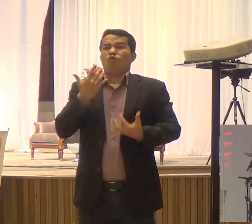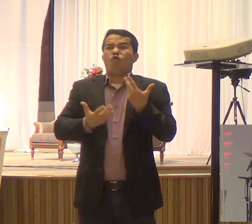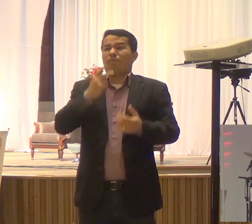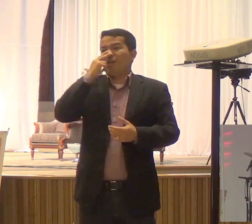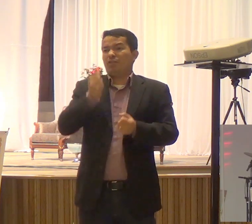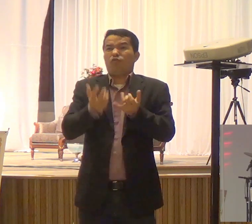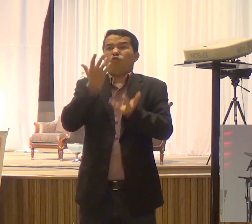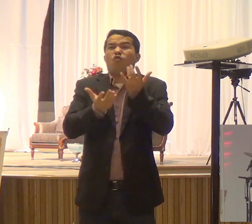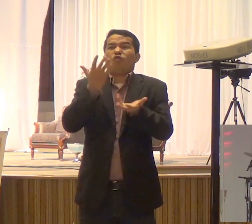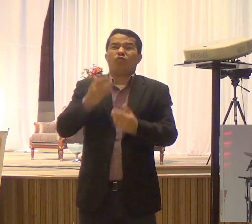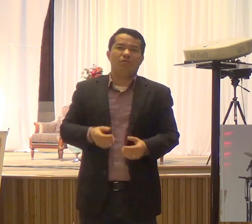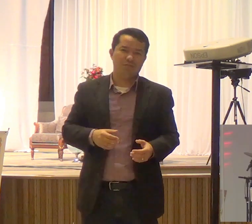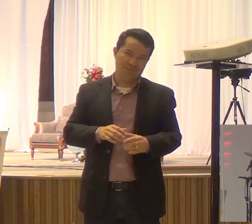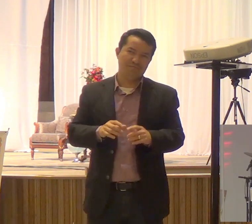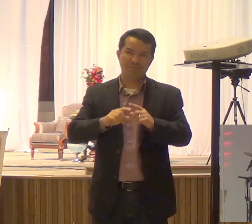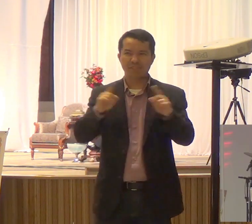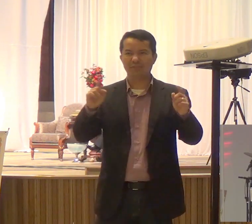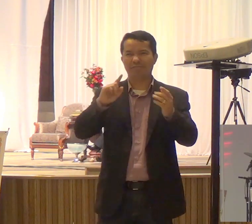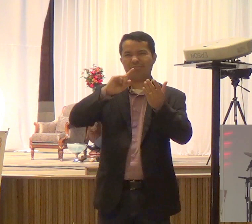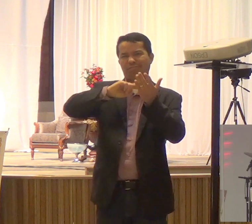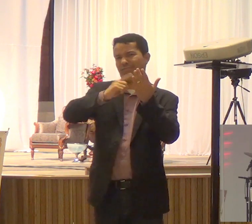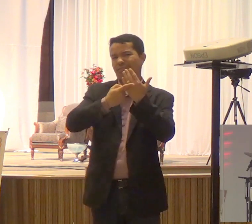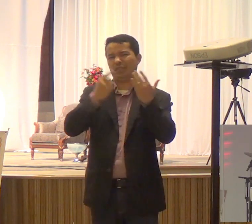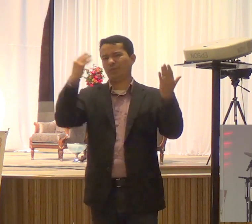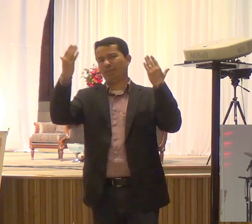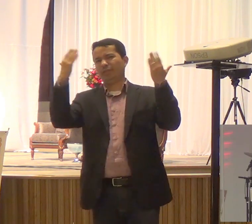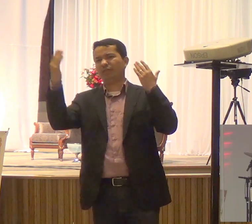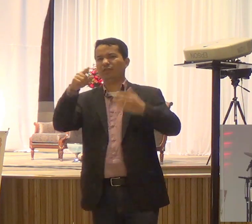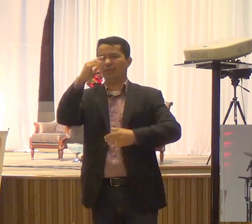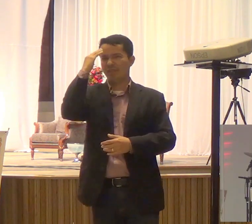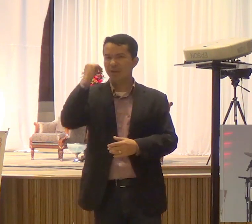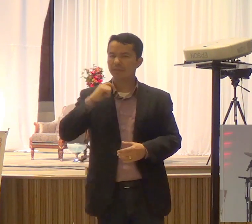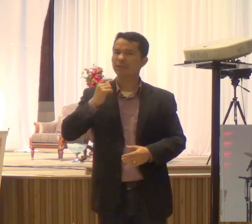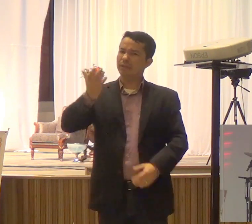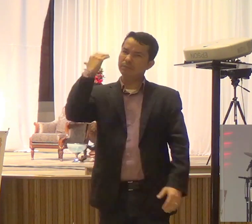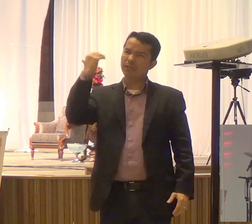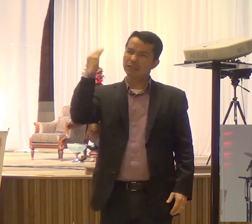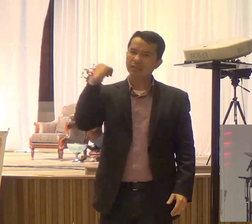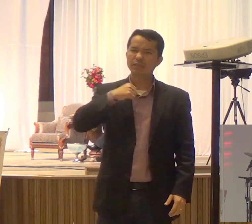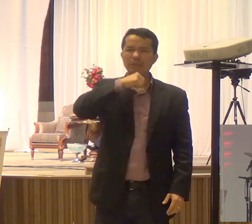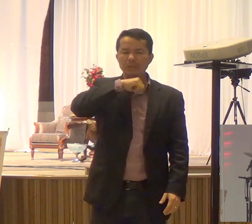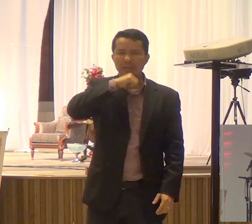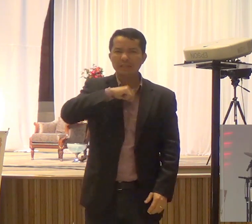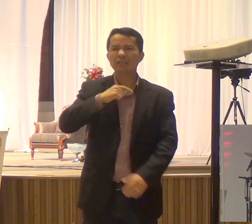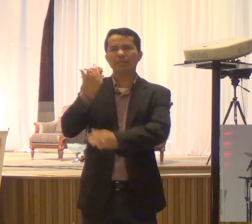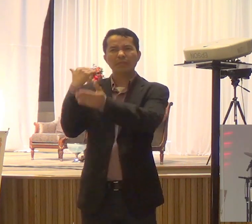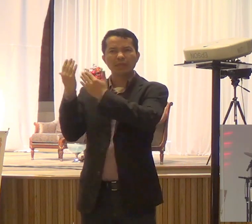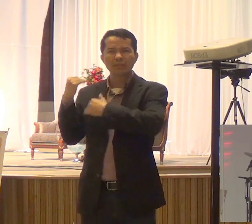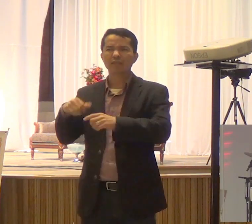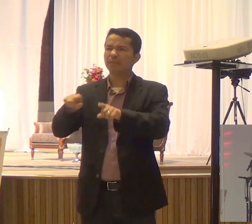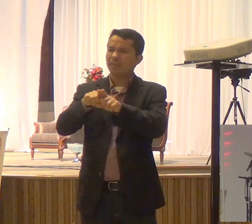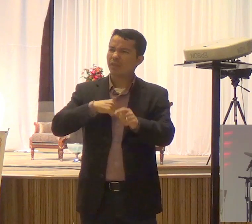Essa é uma expressão antiga, não é minha. Alguém já disse isso em algum lugar, há alguns anos, não sei quem, e ficou e